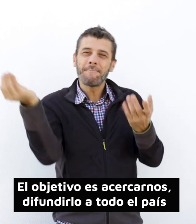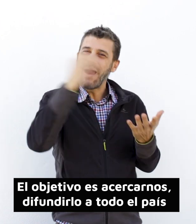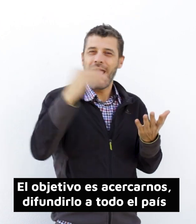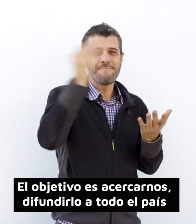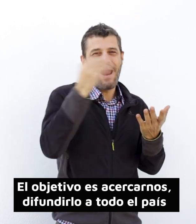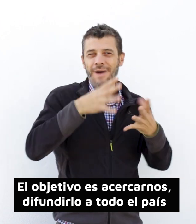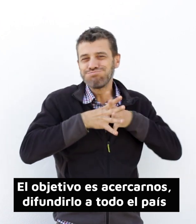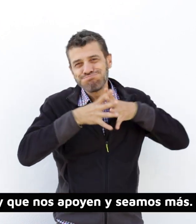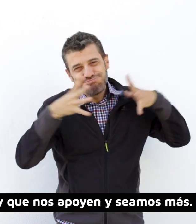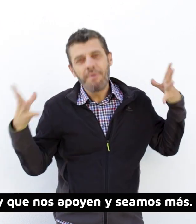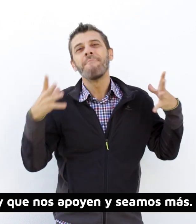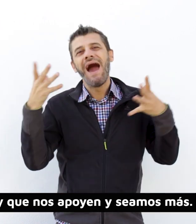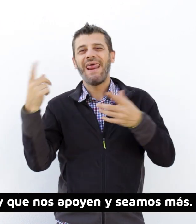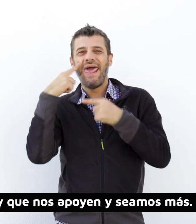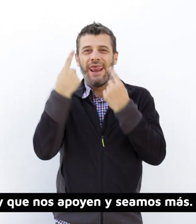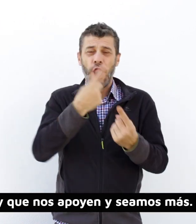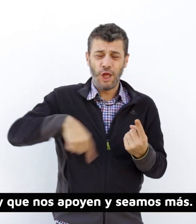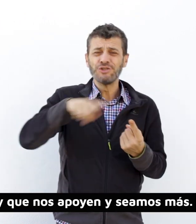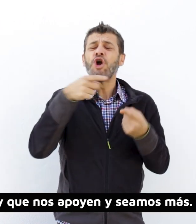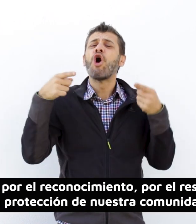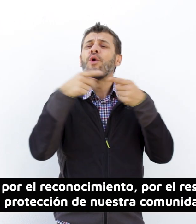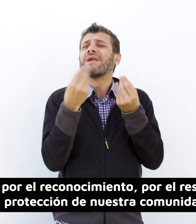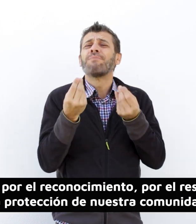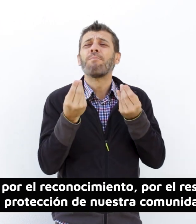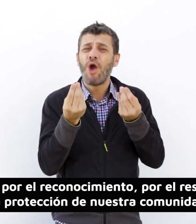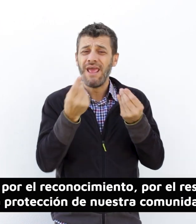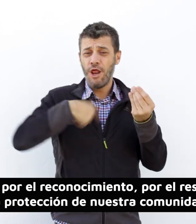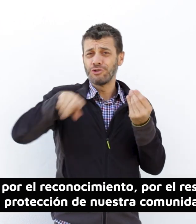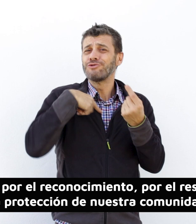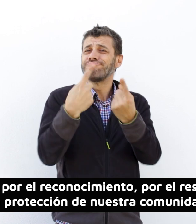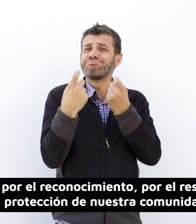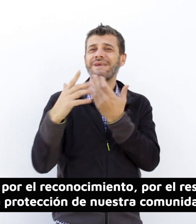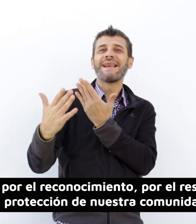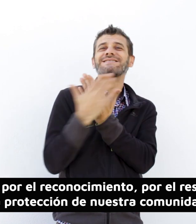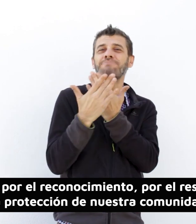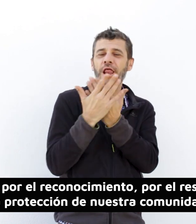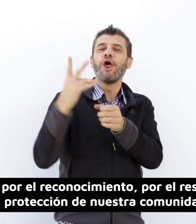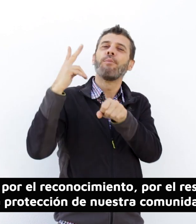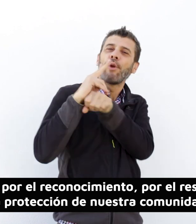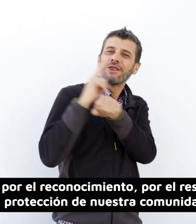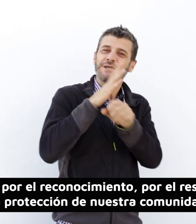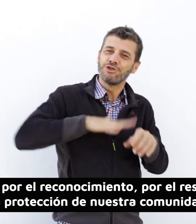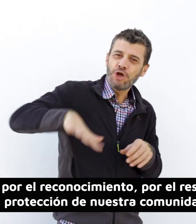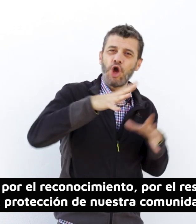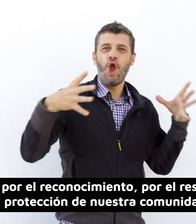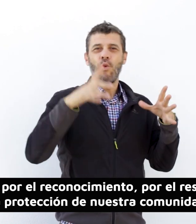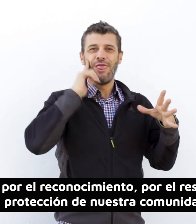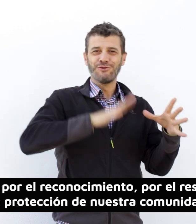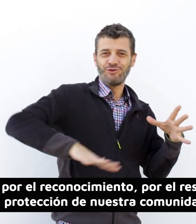difundirlo a todo el país y que nos apoyen y seamos más. Vamos por el reconocimiento, por el respaldo y la protección de nuestra comunidad.